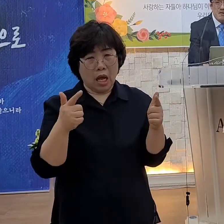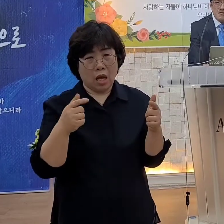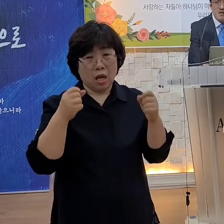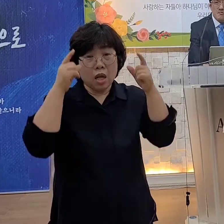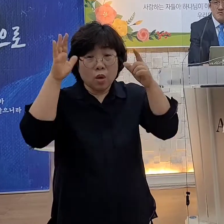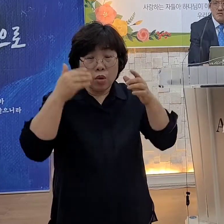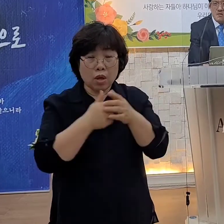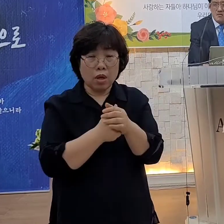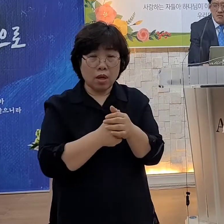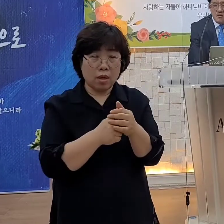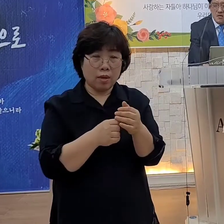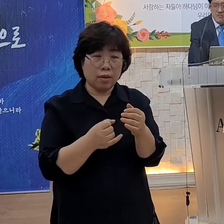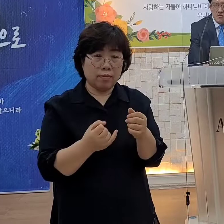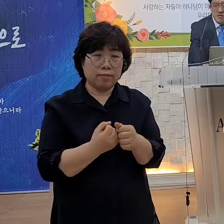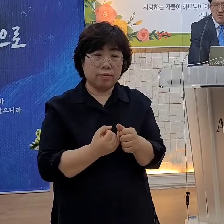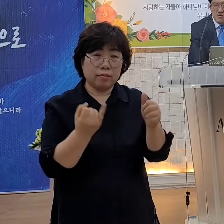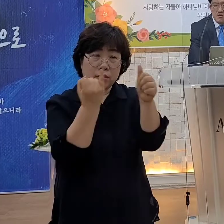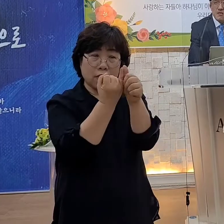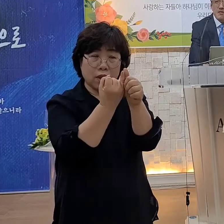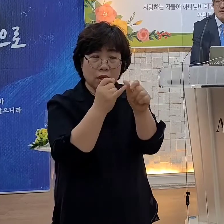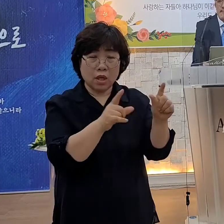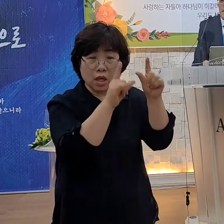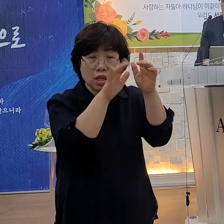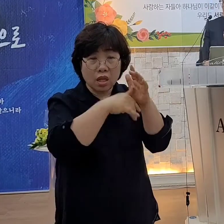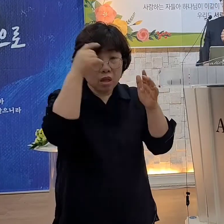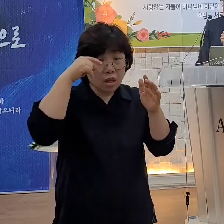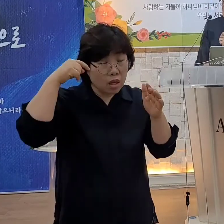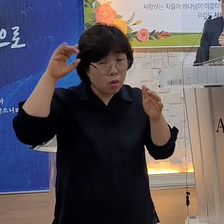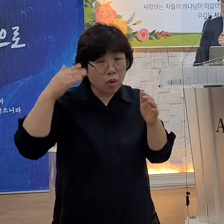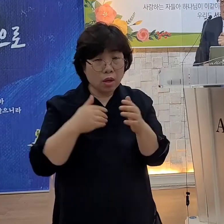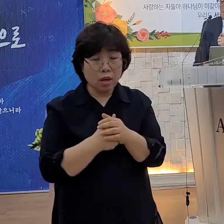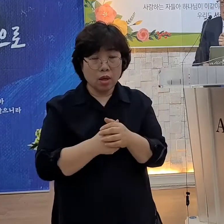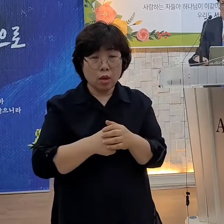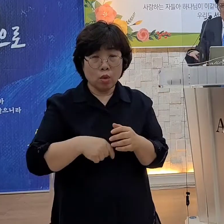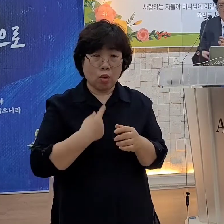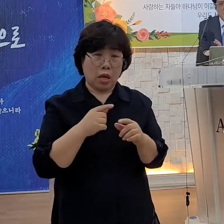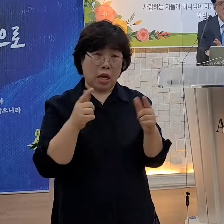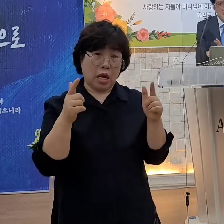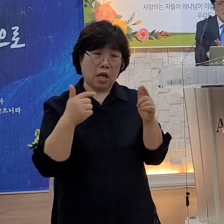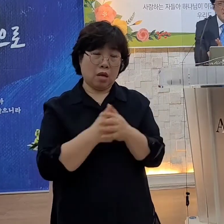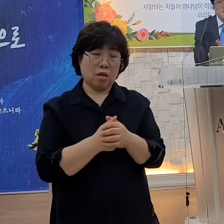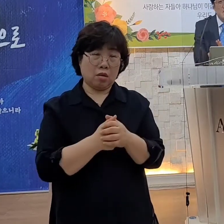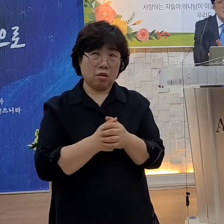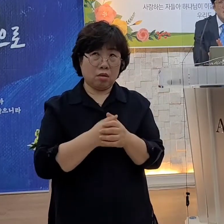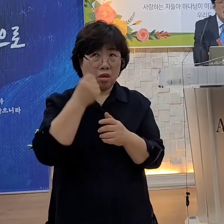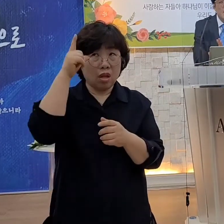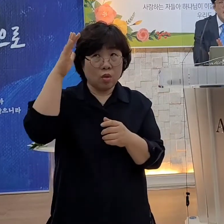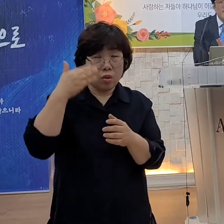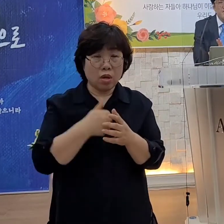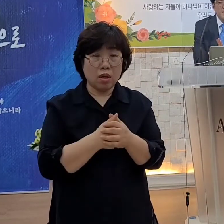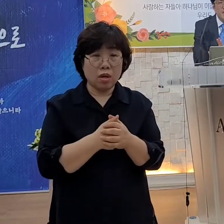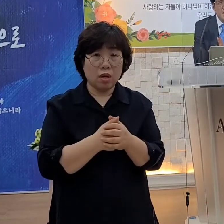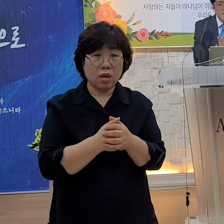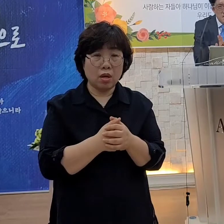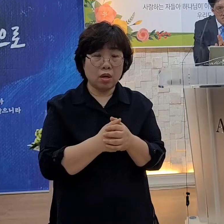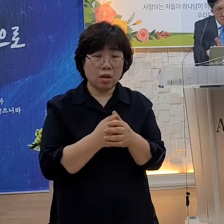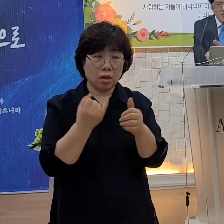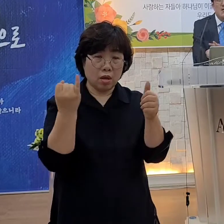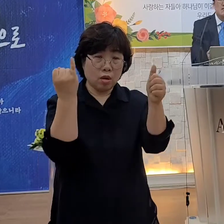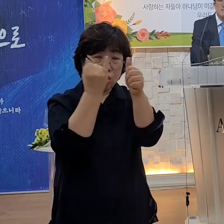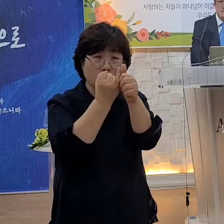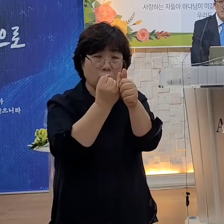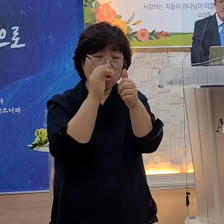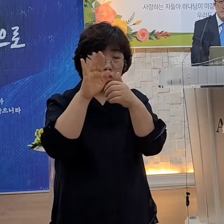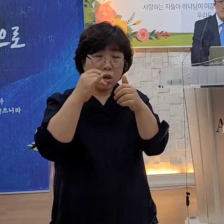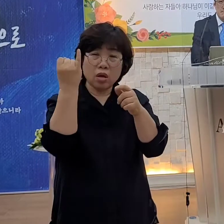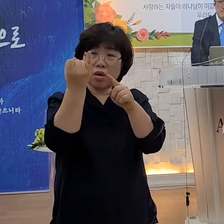해서 남편과 살아보면 느끼게 됩니다. 그래서 혼자가 아니라 이 말은 결혼하면 여자는 남편에게 묶이게